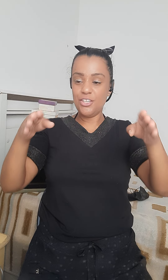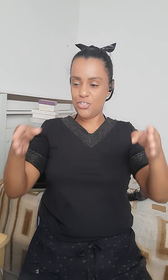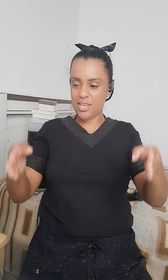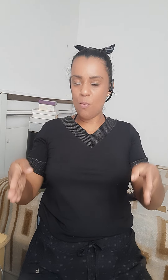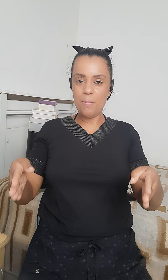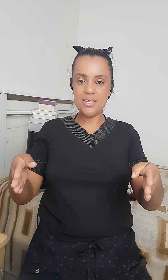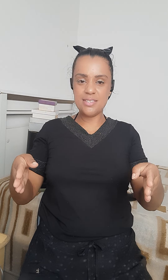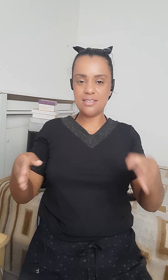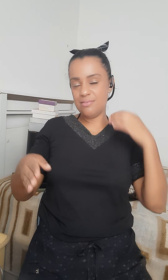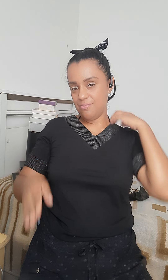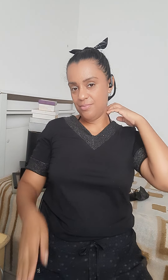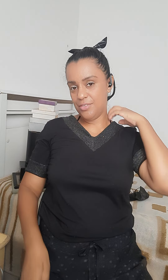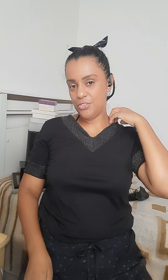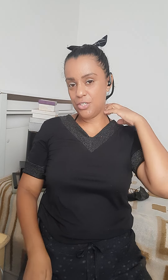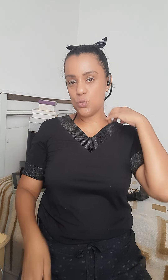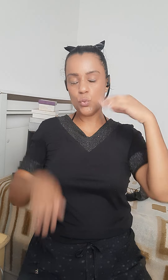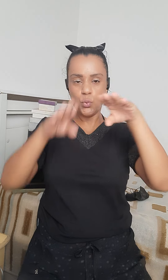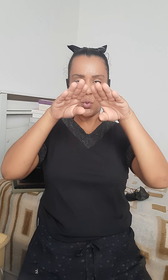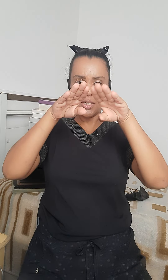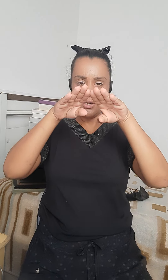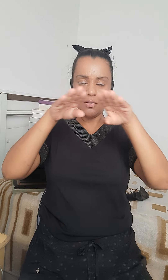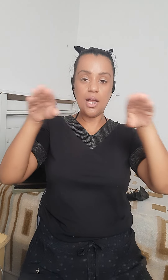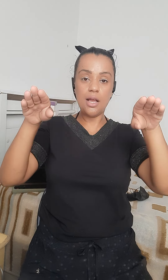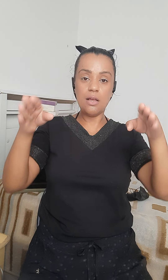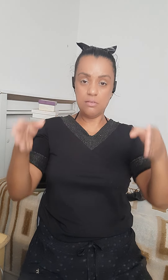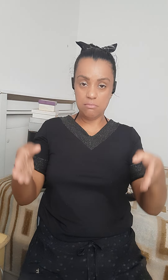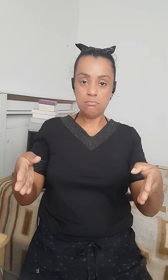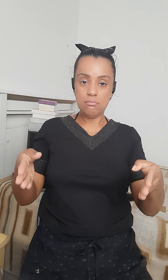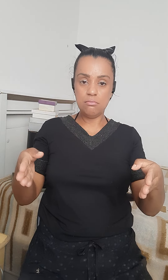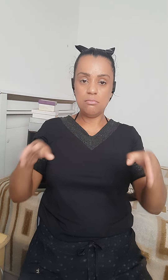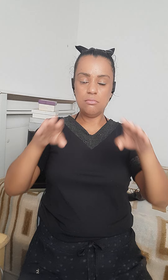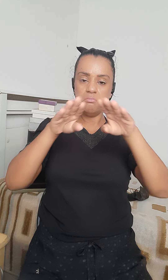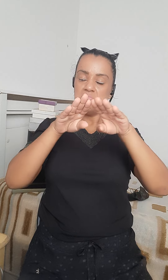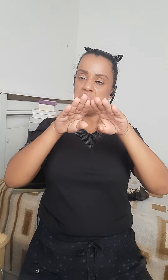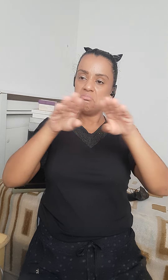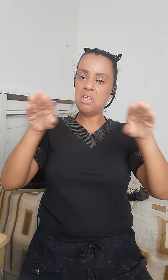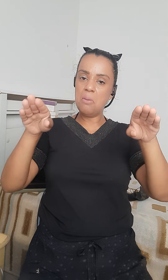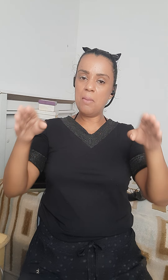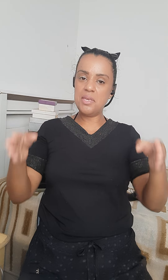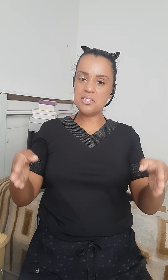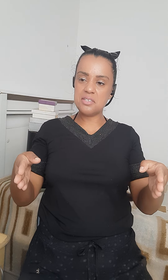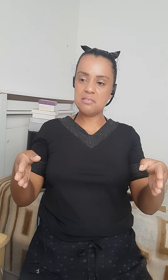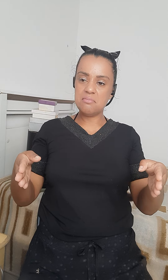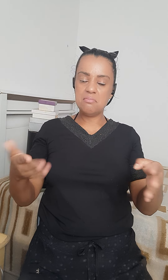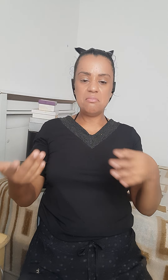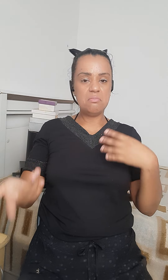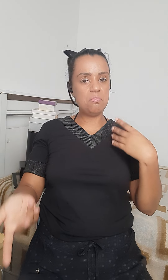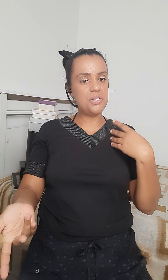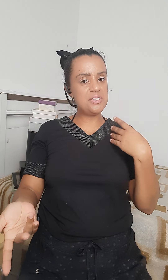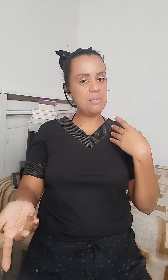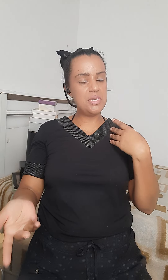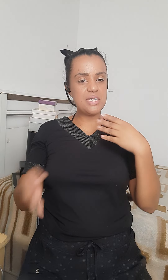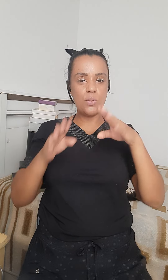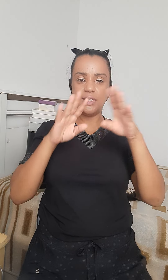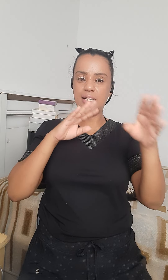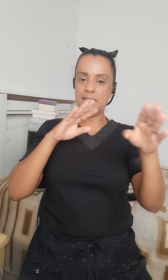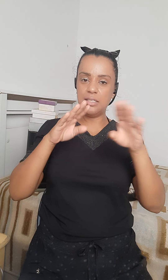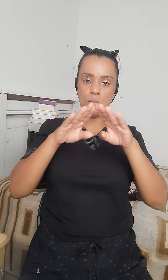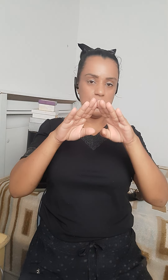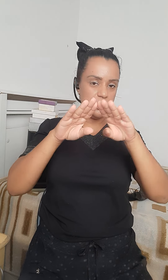já é uma mesa. Já estruturou aqui, ó. Ah, é uma mesa. Pode ser mesa quadrada, redonda,